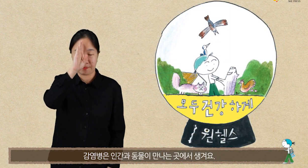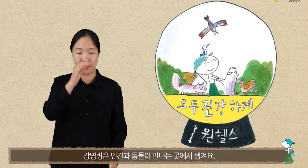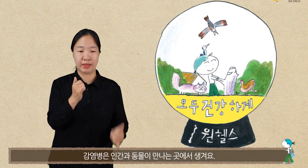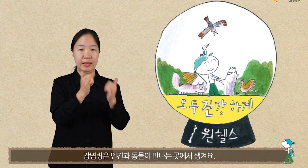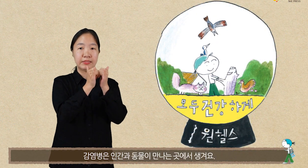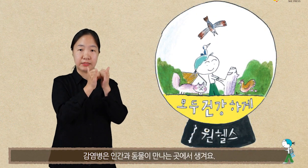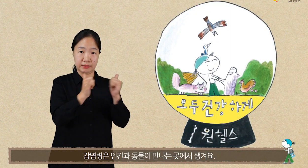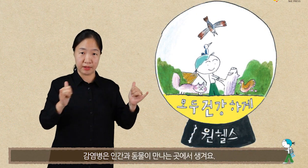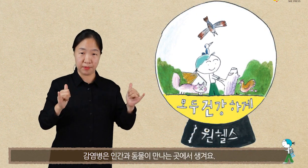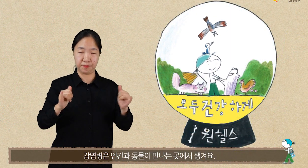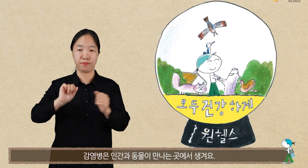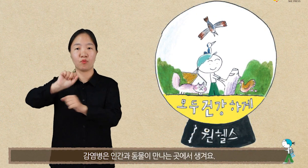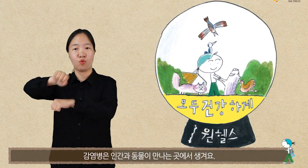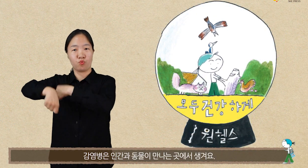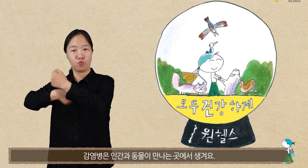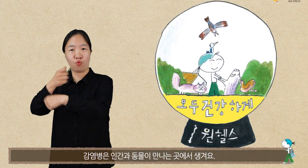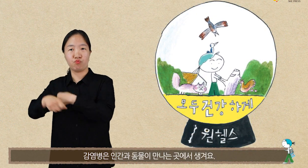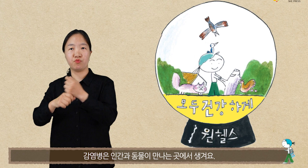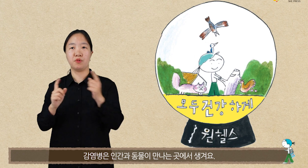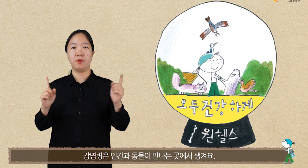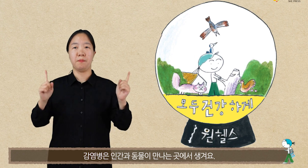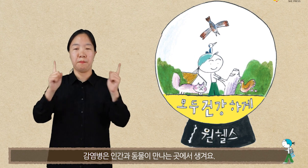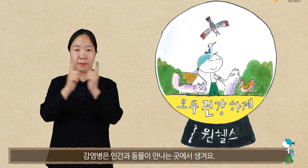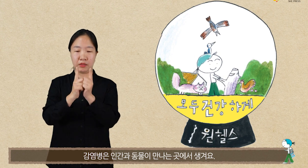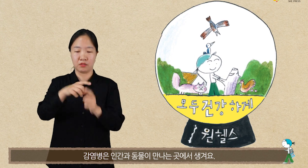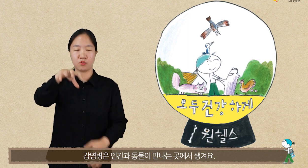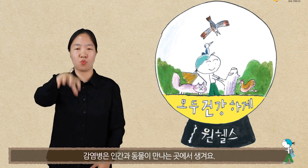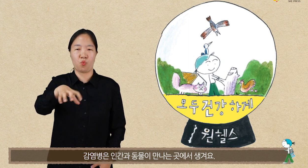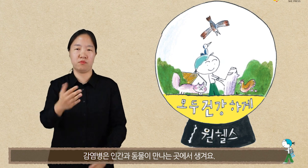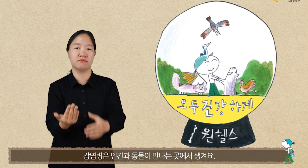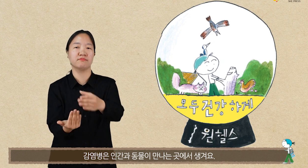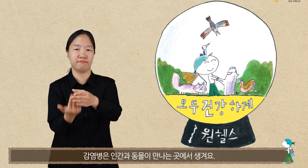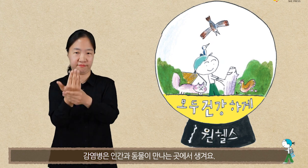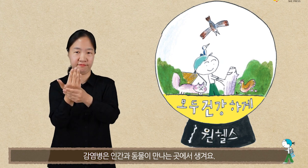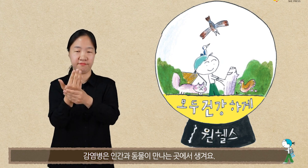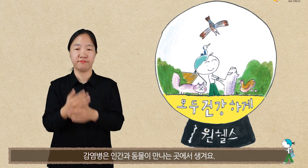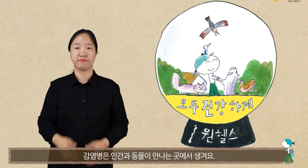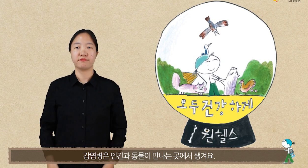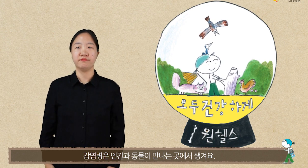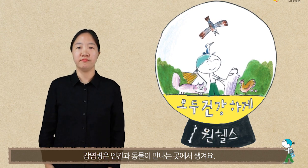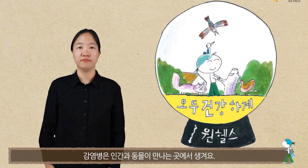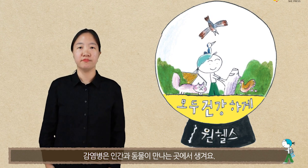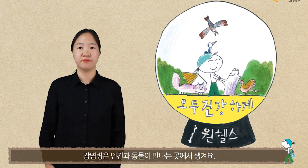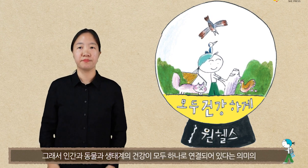감염병은 인간과 동물이 만나는 곳에서 생겨요.